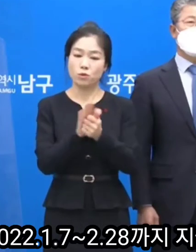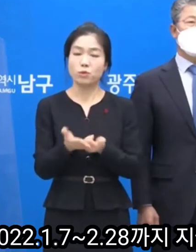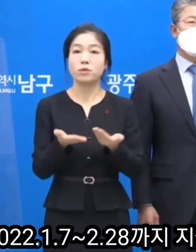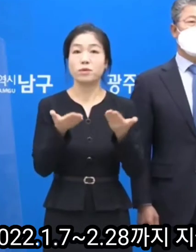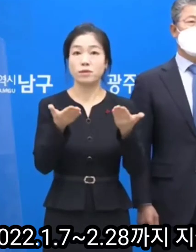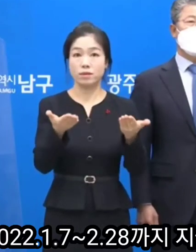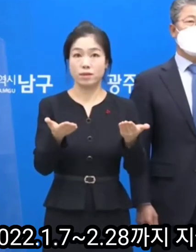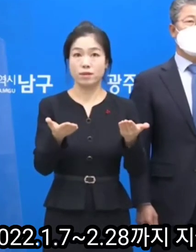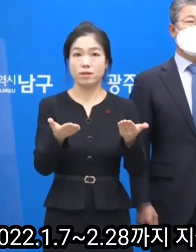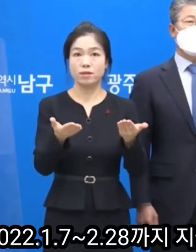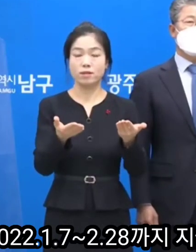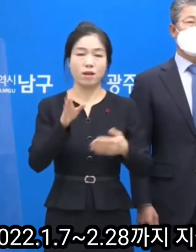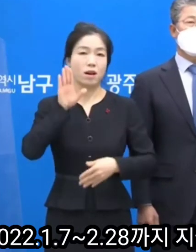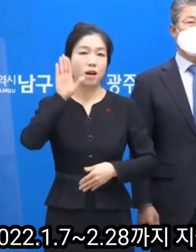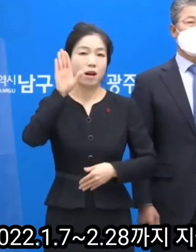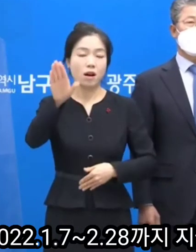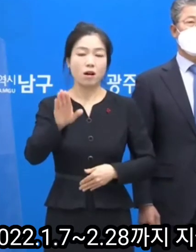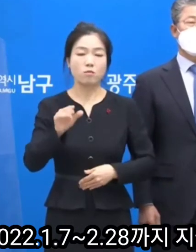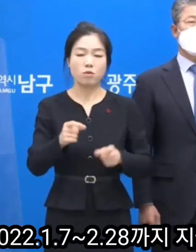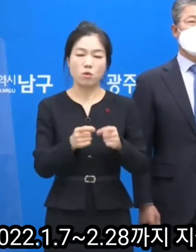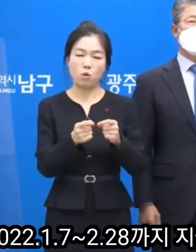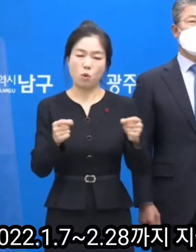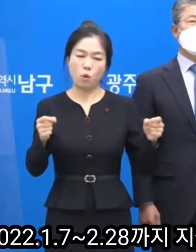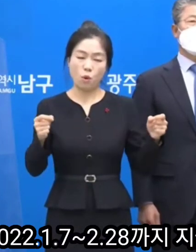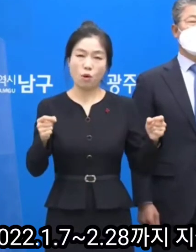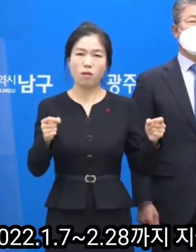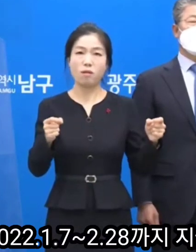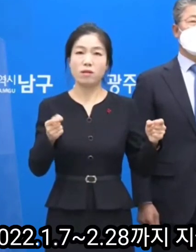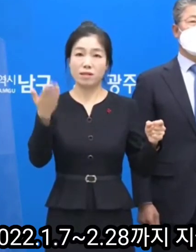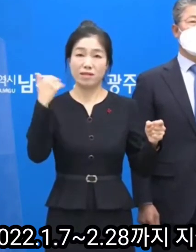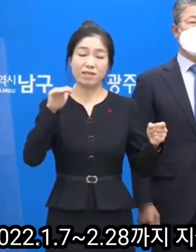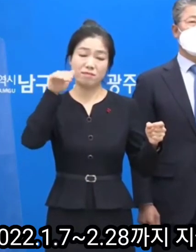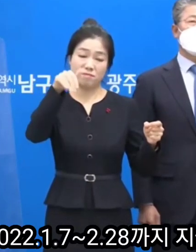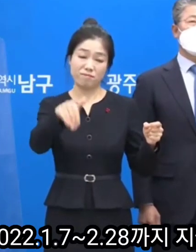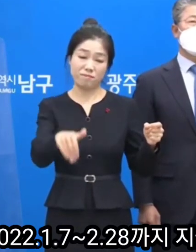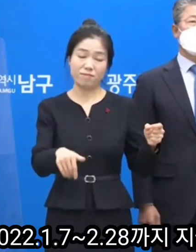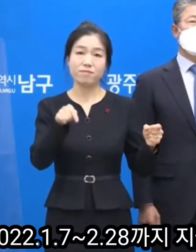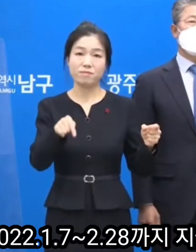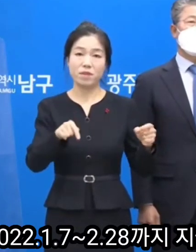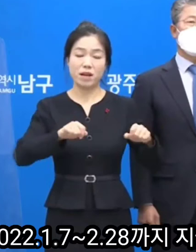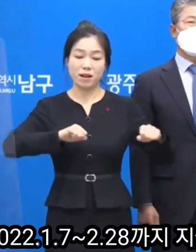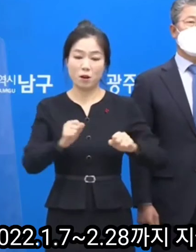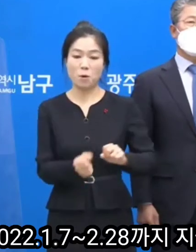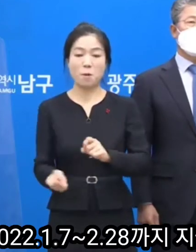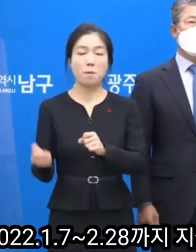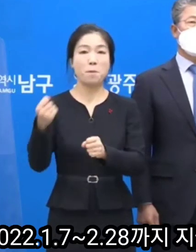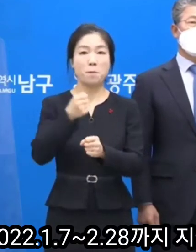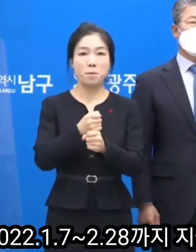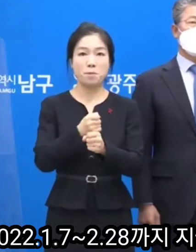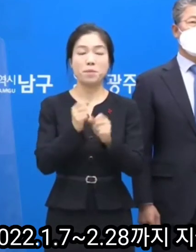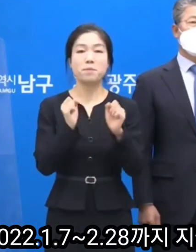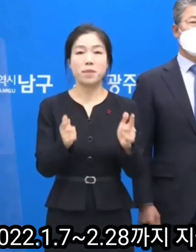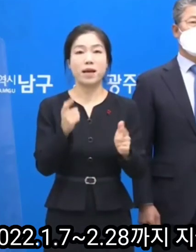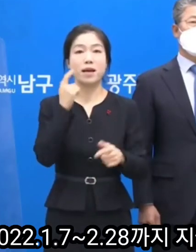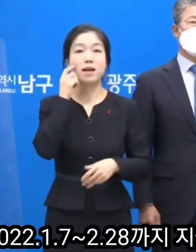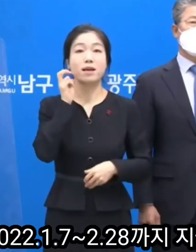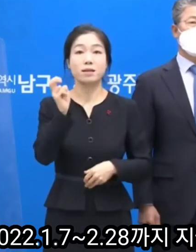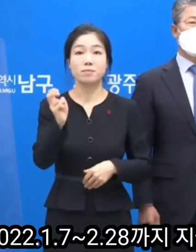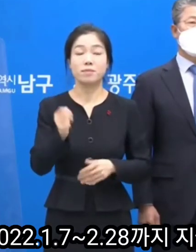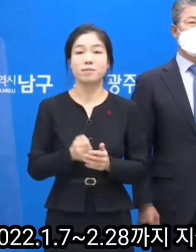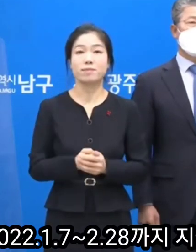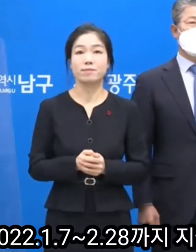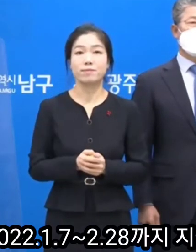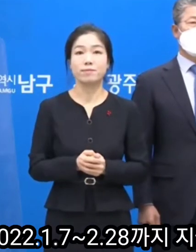되고 장기간 침체되어 있던 지역경제가 활기를 되찾는 계기가 될 것입니다.